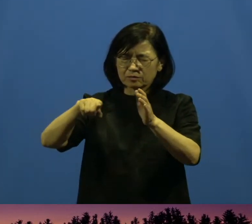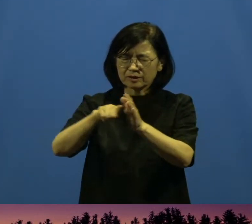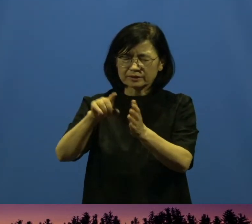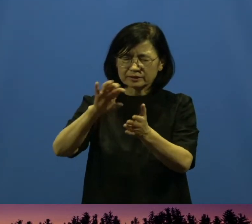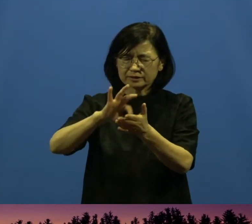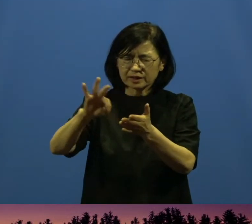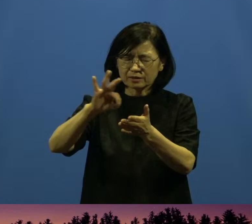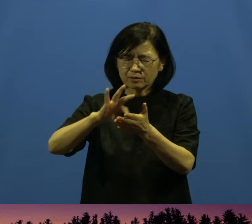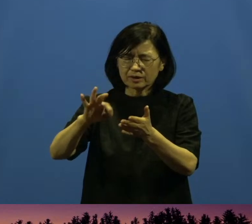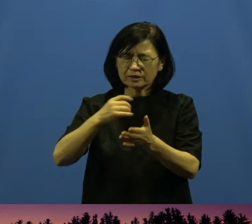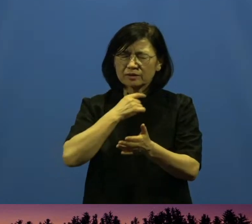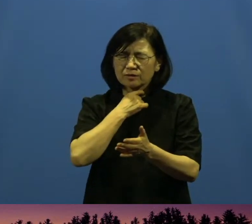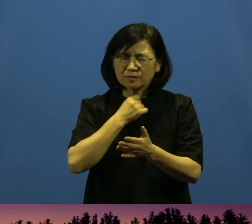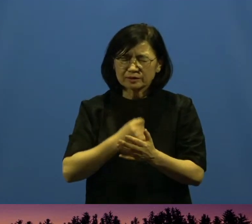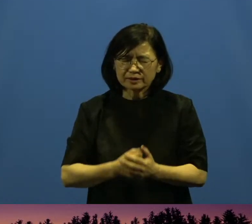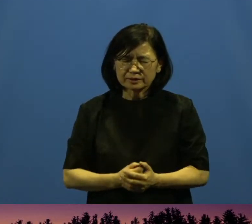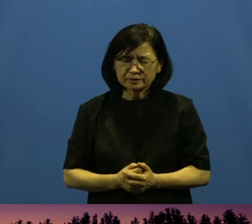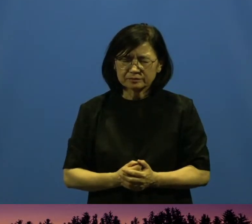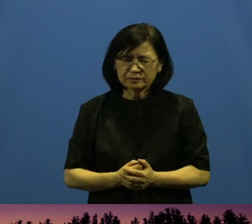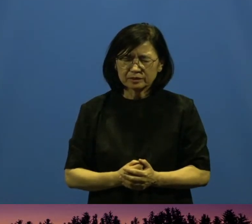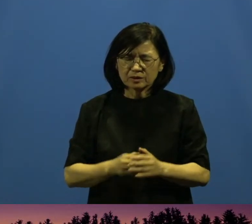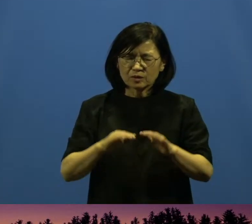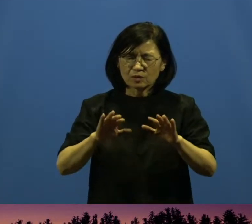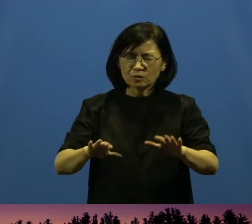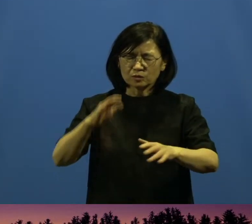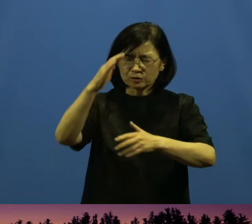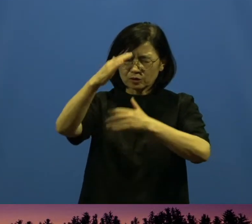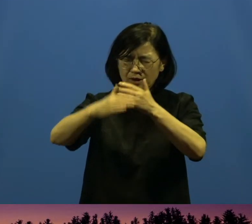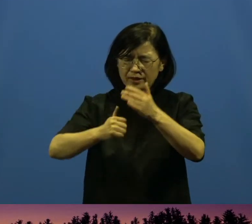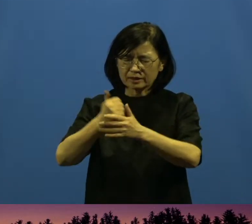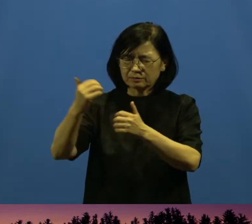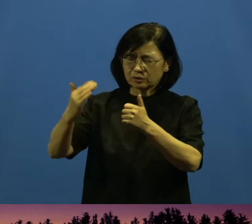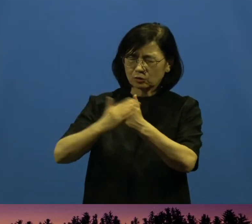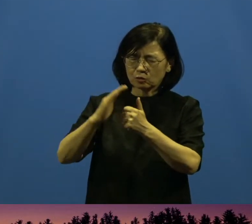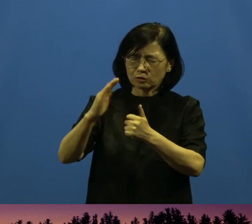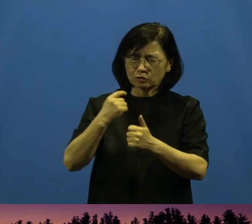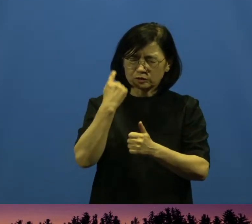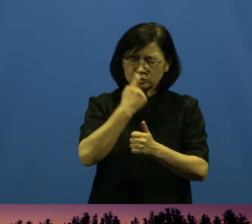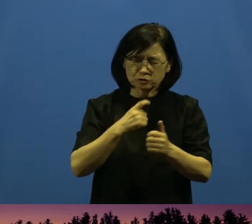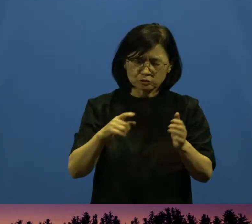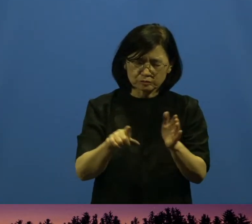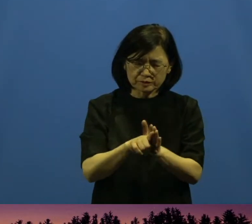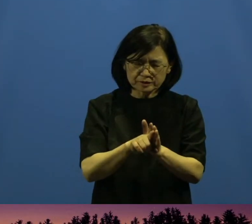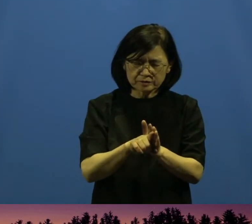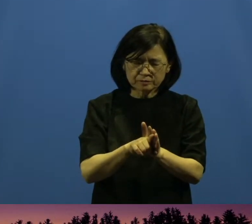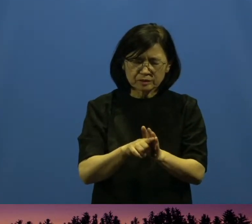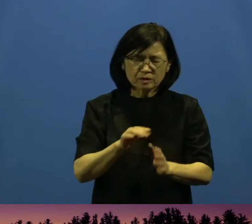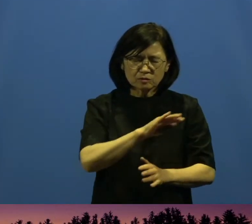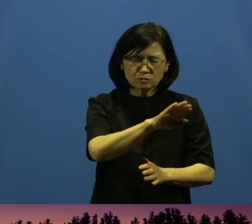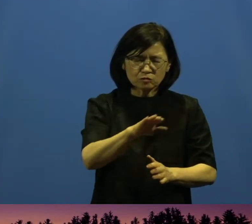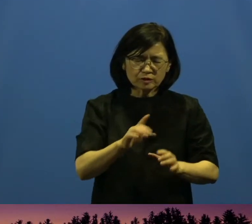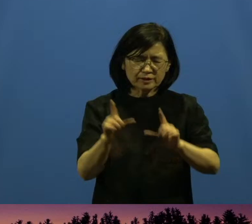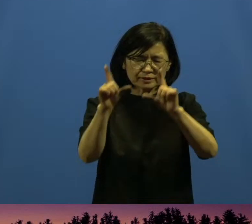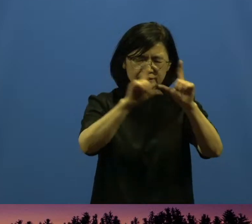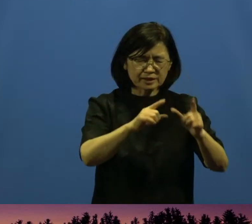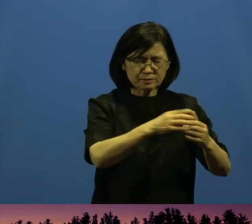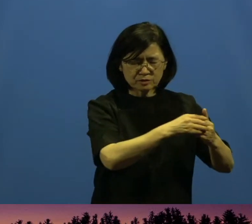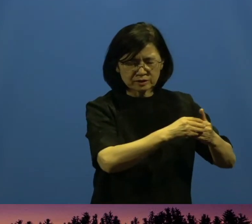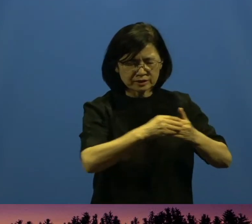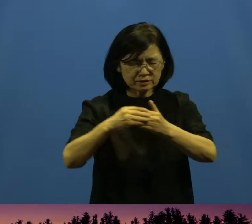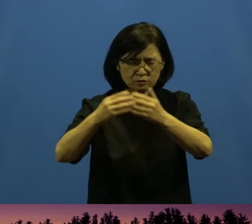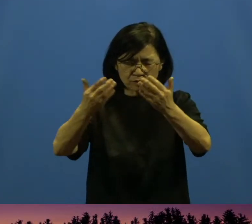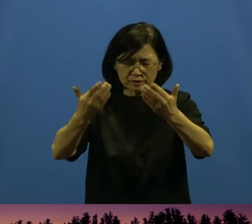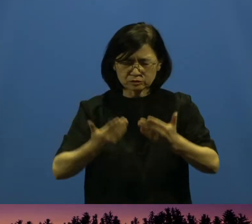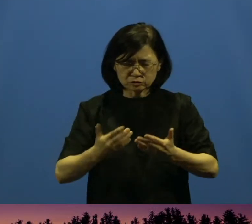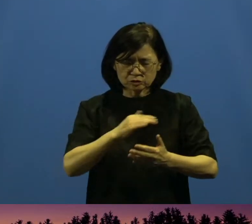자에게 하나님이 오늘 또 우리의 도움이 되실 줄로 믿습니다. 우리의 가는 길을 주께서 인도하시고 우리의 삶을 사용해